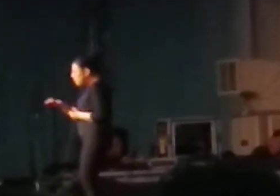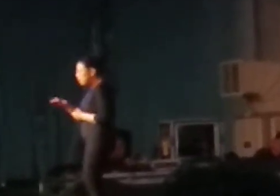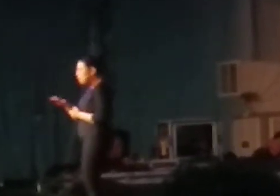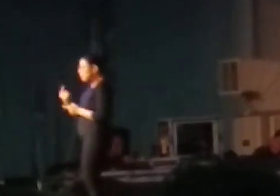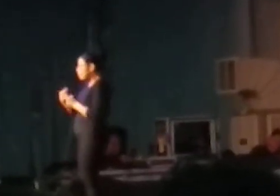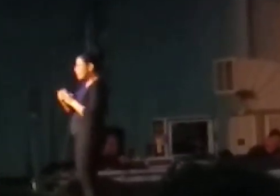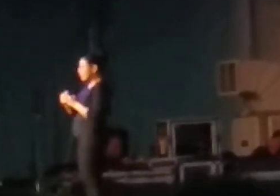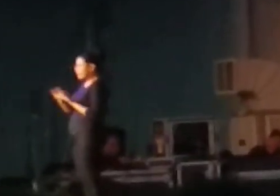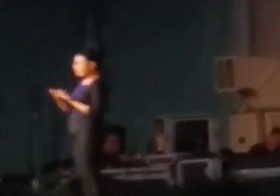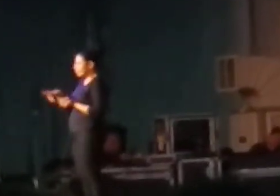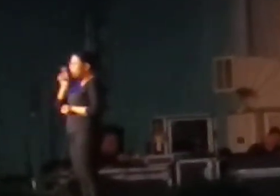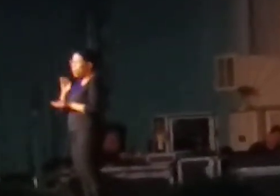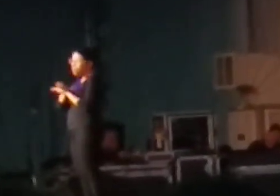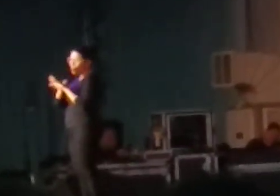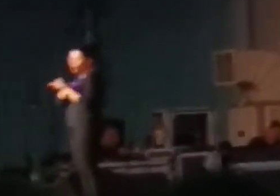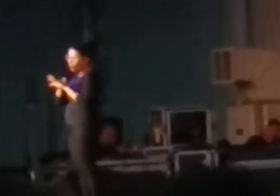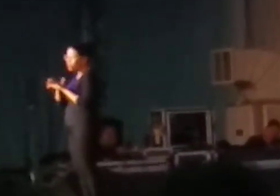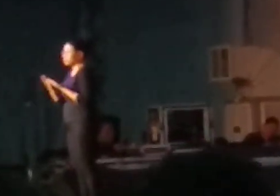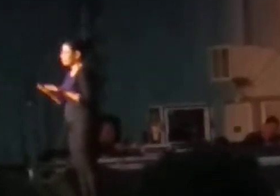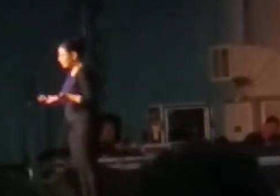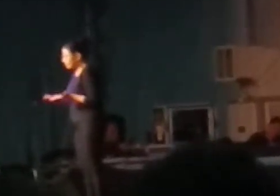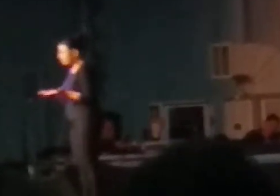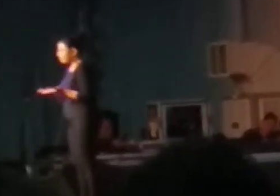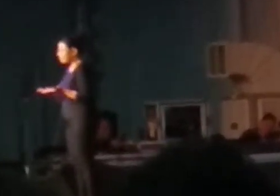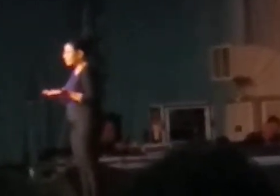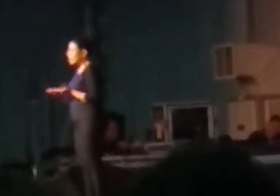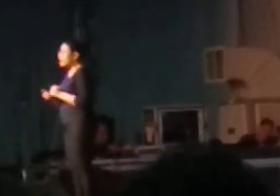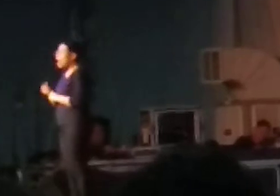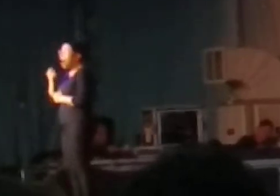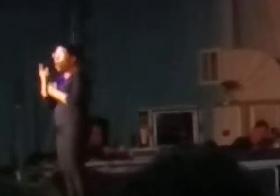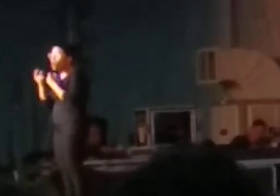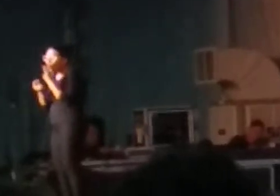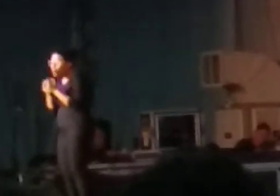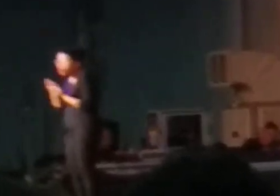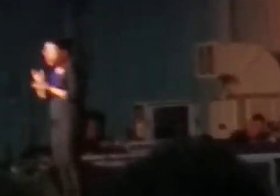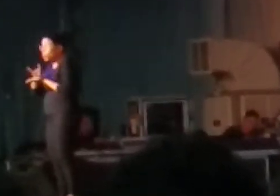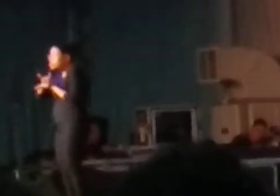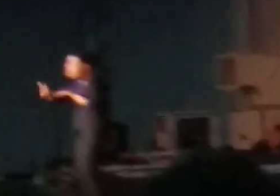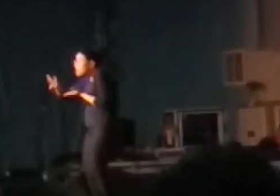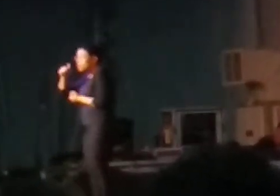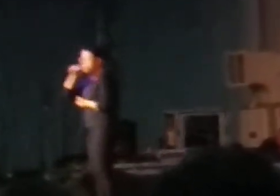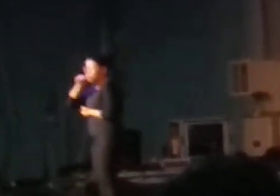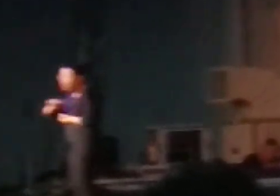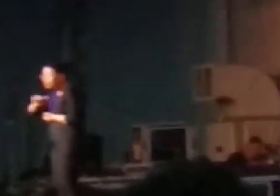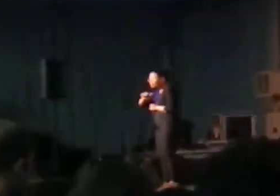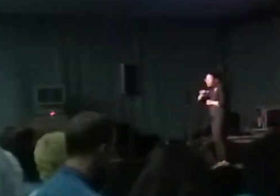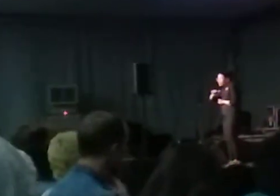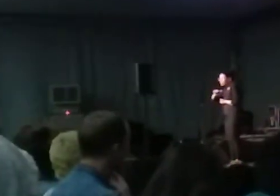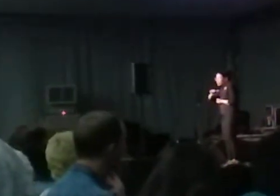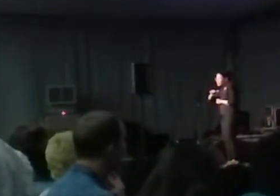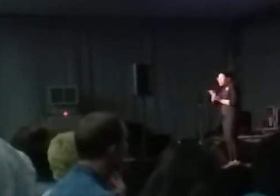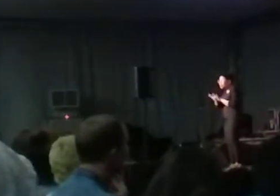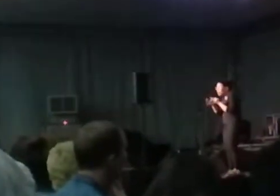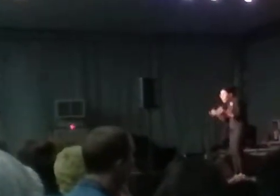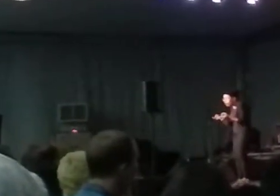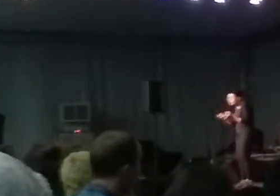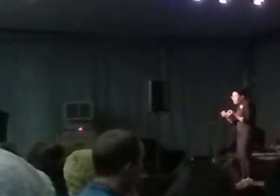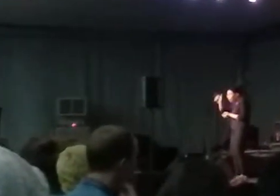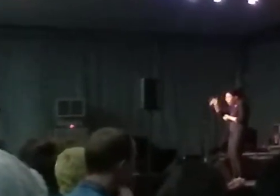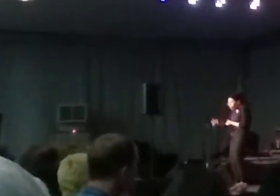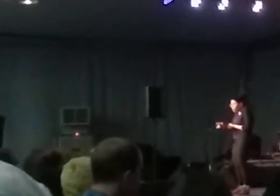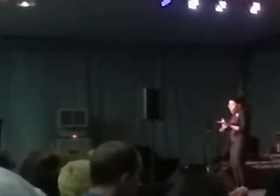sair uma palavra. Tem alguns que odeiam mulher. Odeio mulher. É simples assim. Não